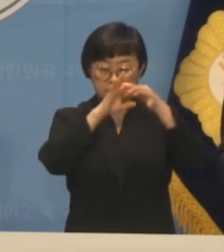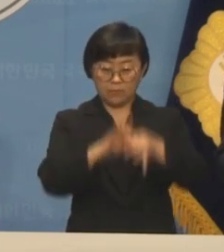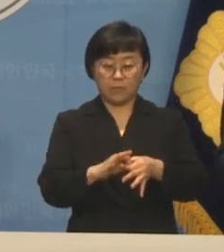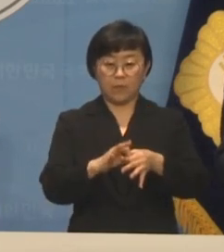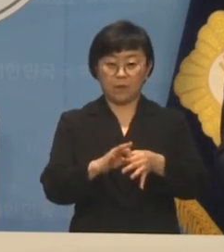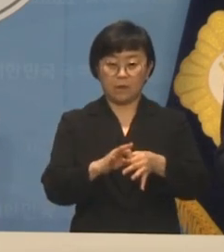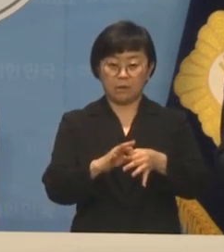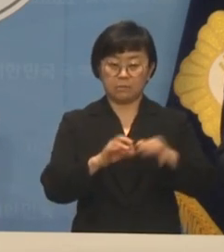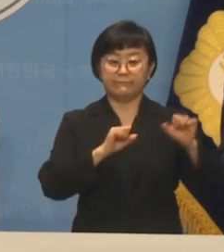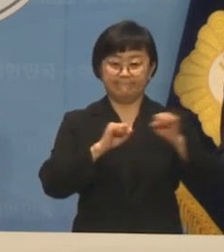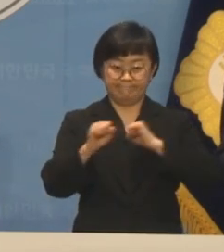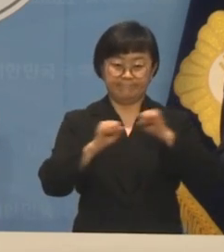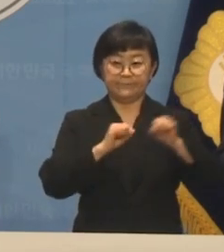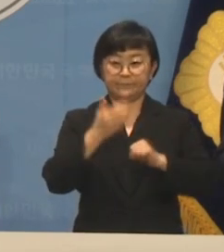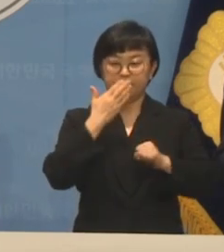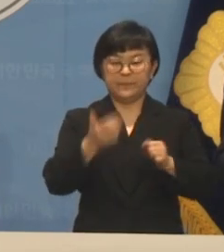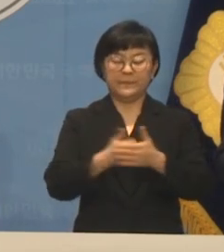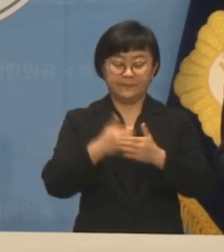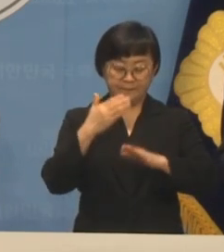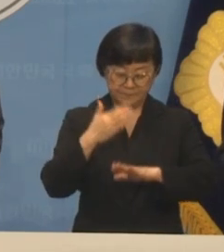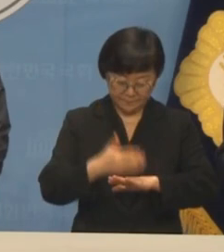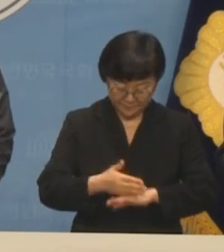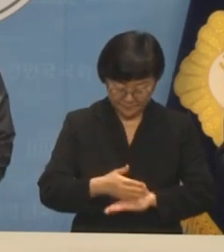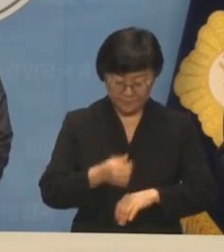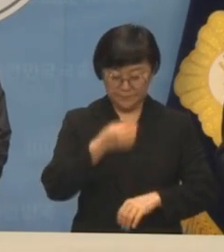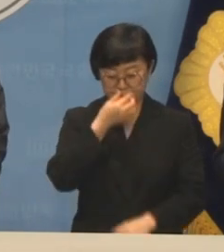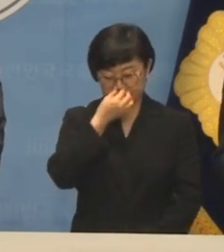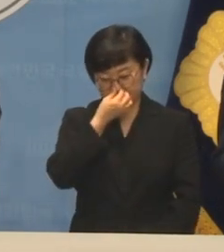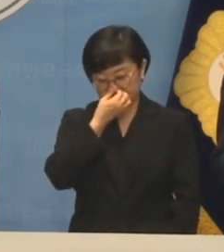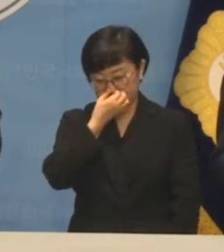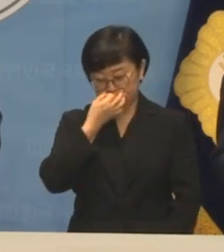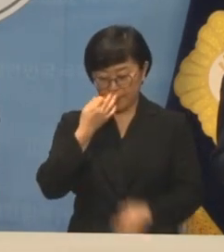강도 높게 펼쳐나갈 것입니다. 감사합니다.